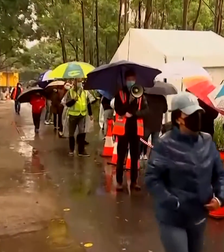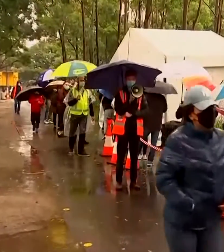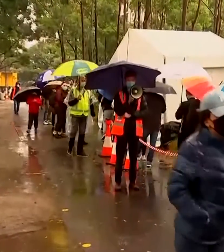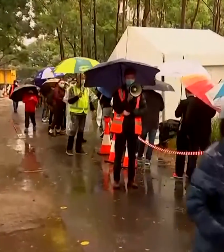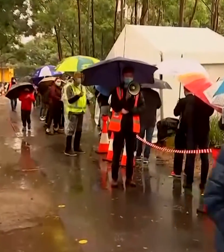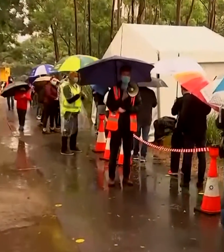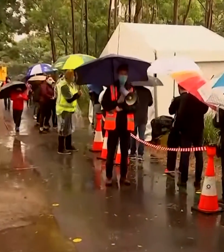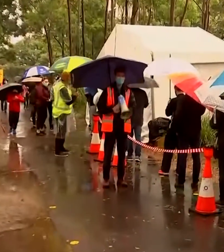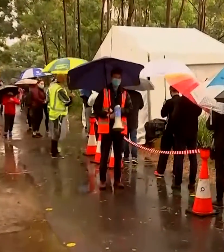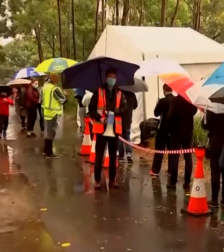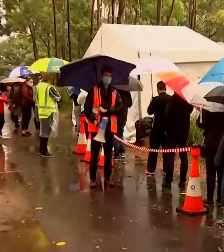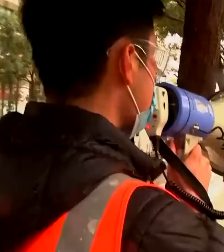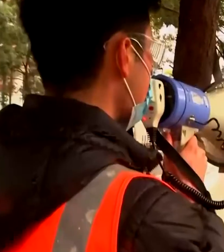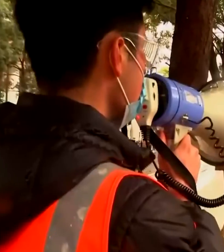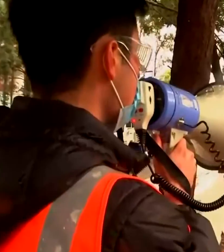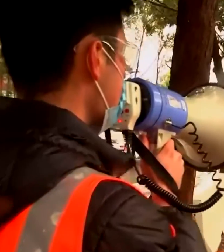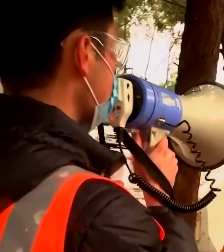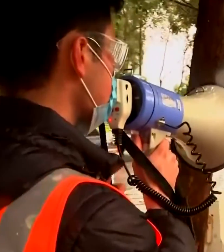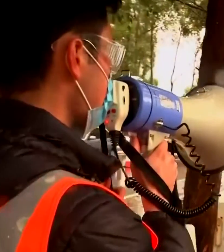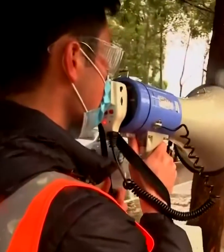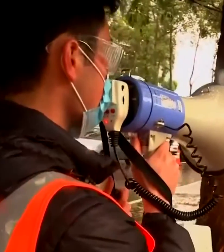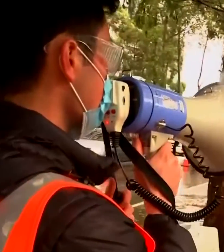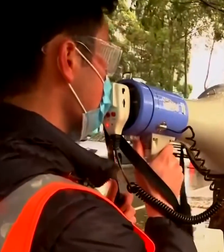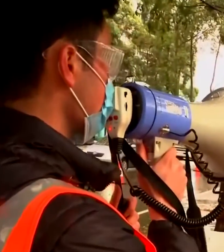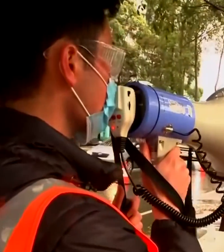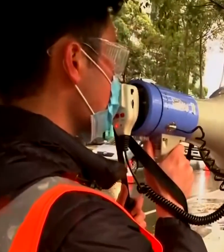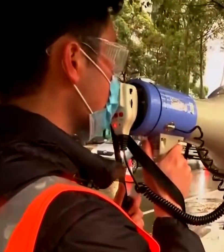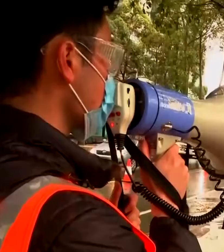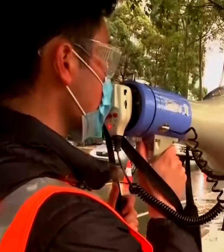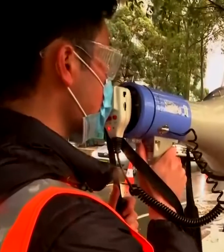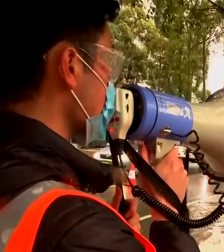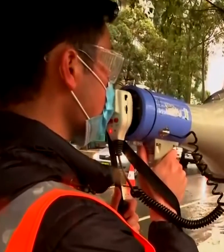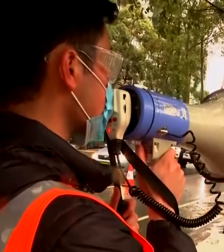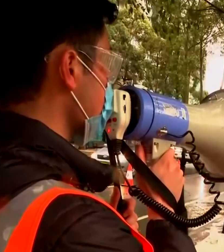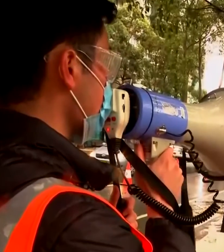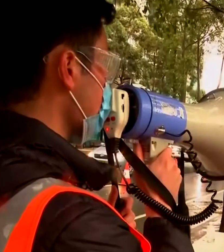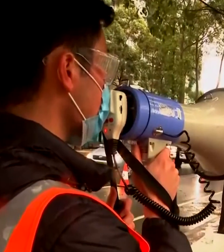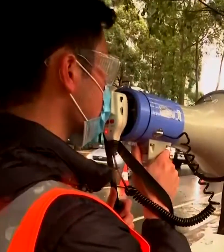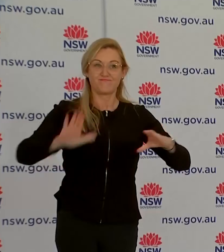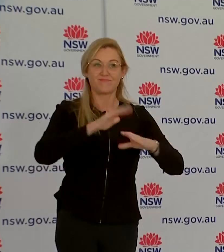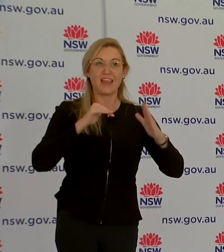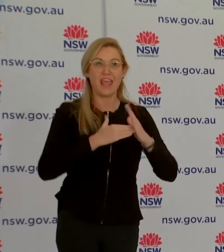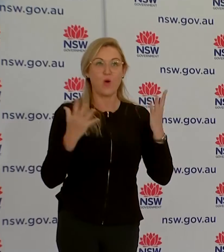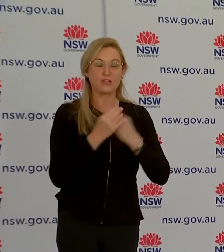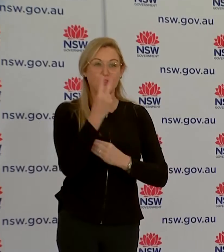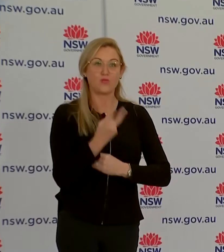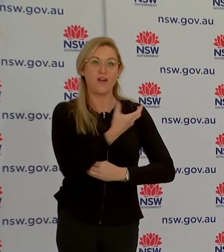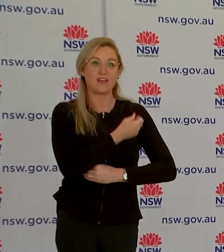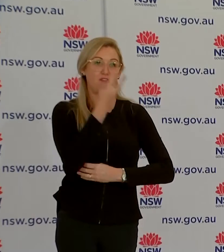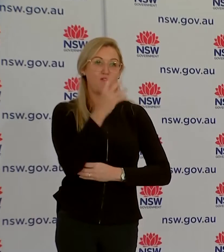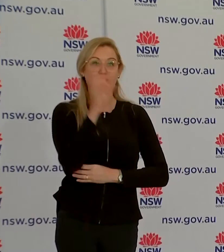就形容这是个不可思议的里程碑，而他有信心新南威尔士州能完成80%人口接种目